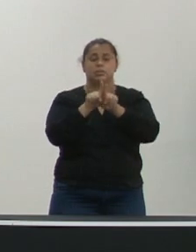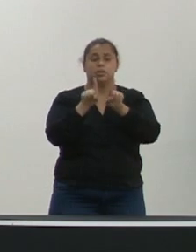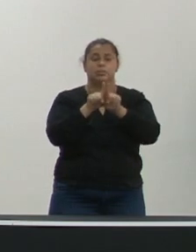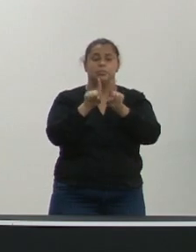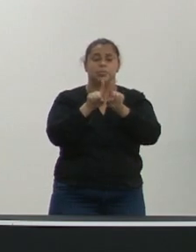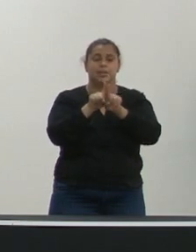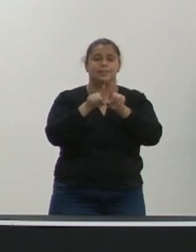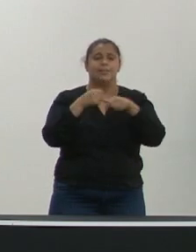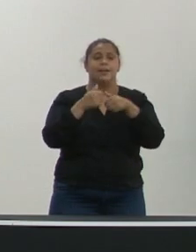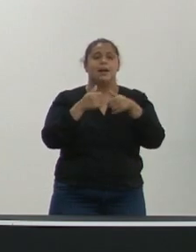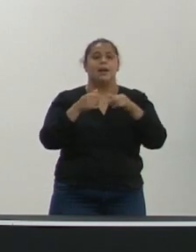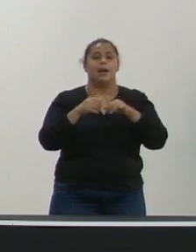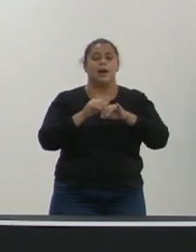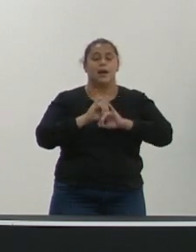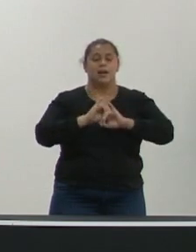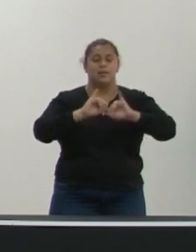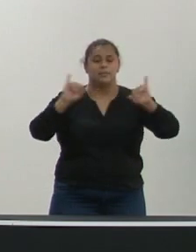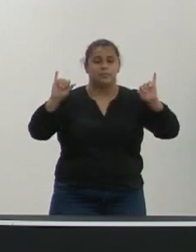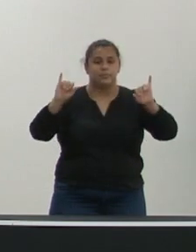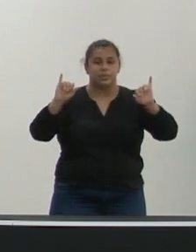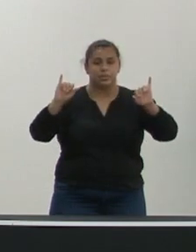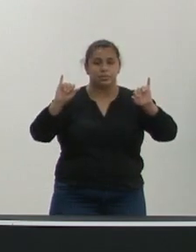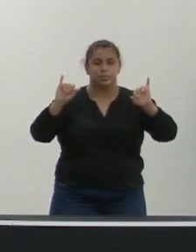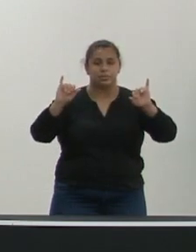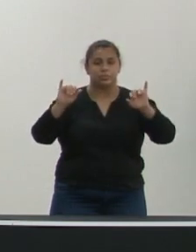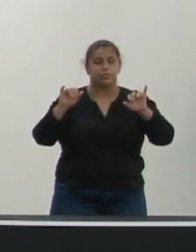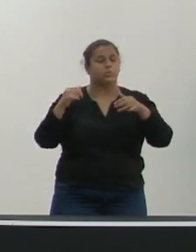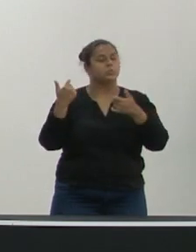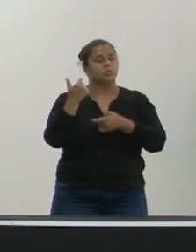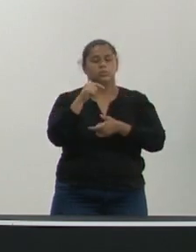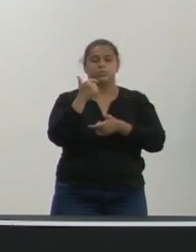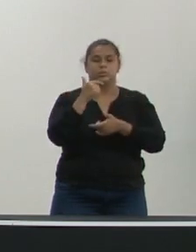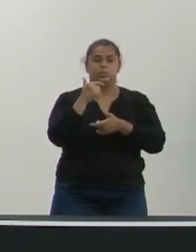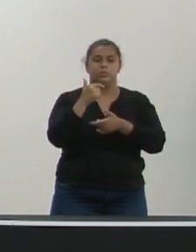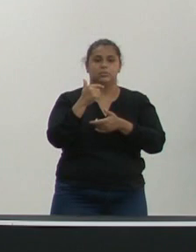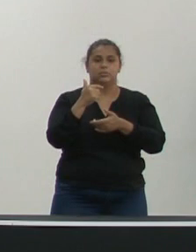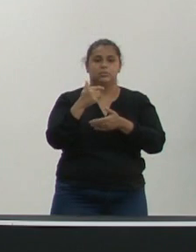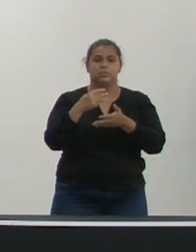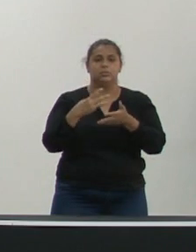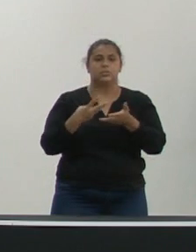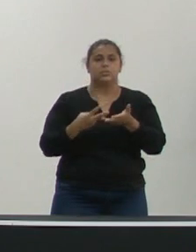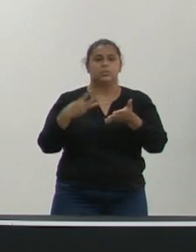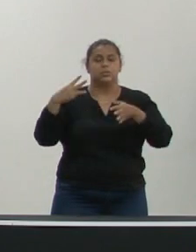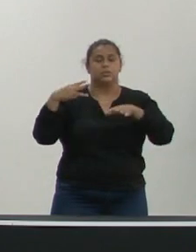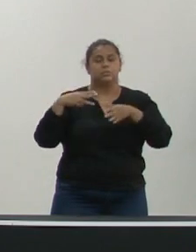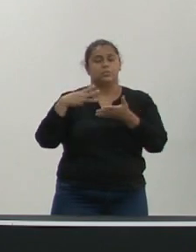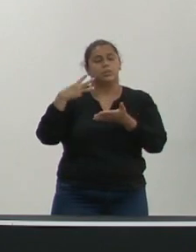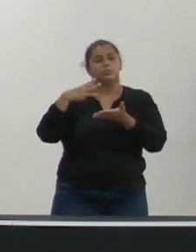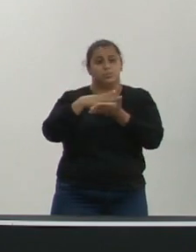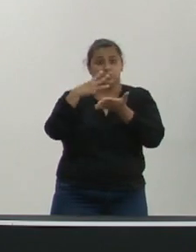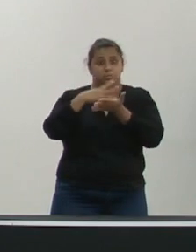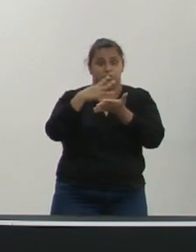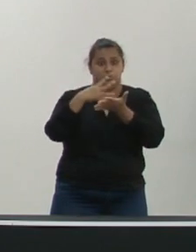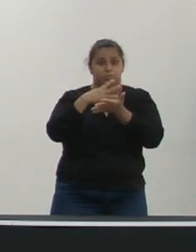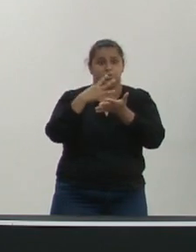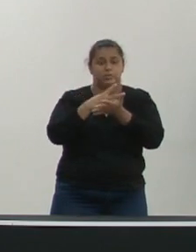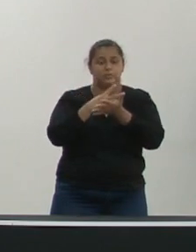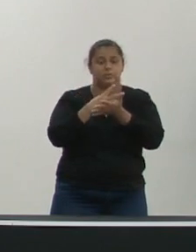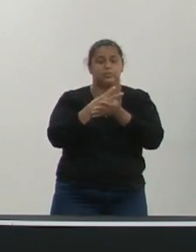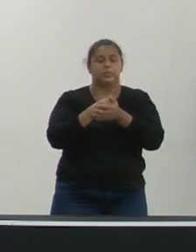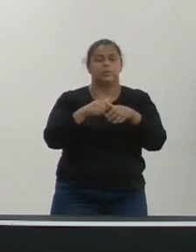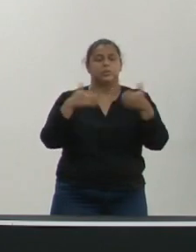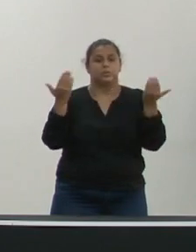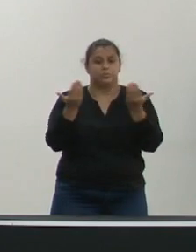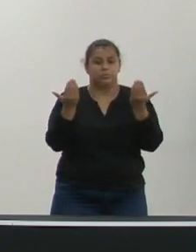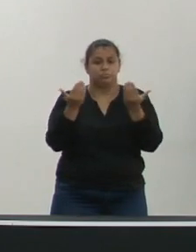nada oficial. Ele foi comunicado via WhatsApp que teria que comparecer hoje às 10